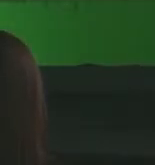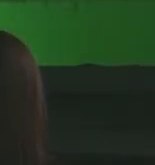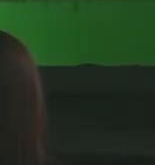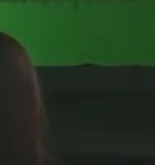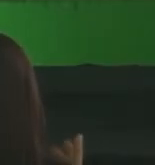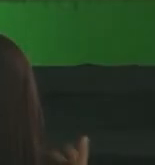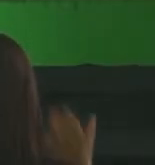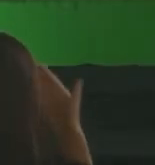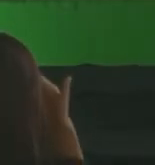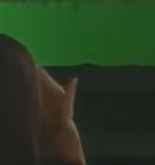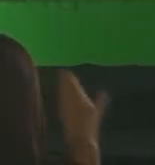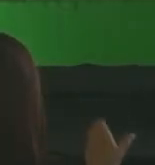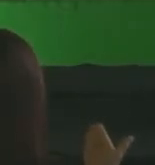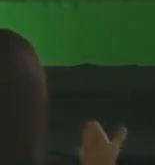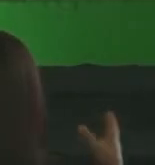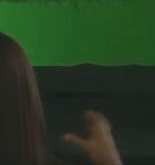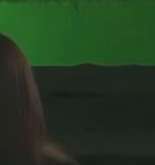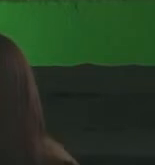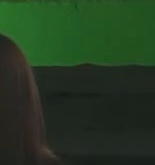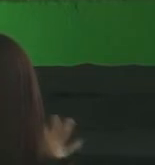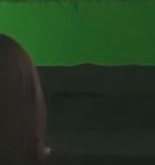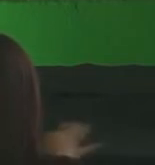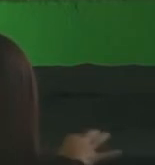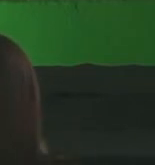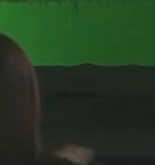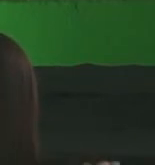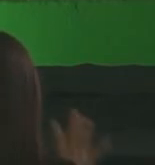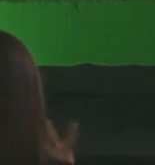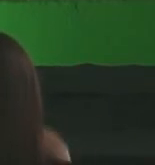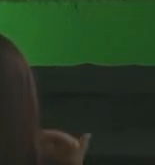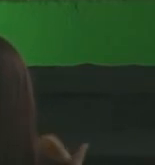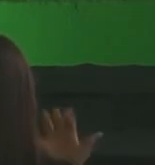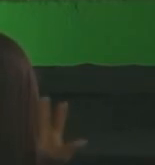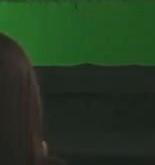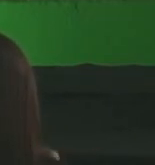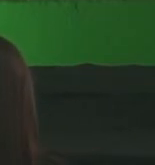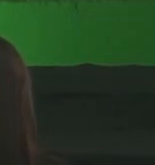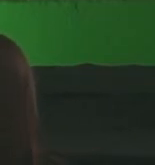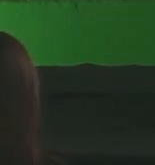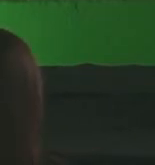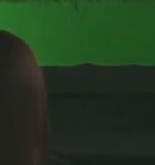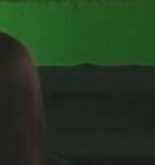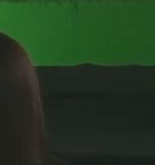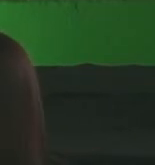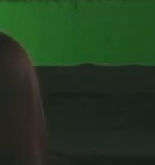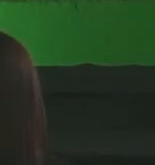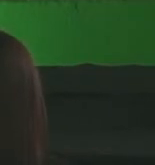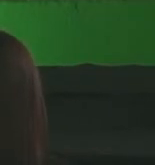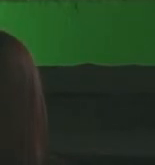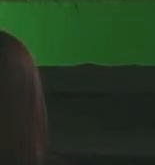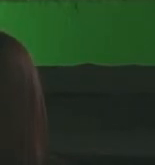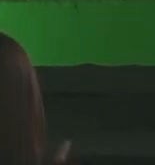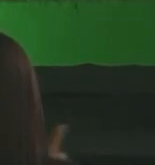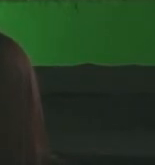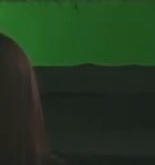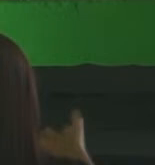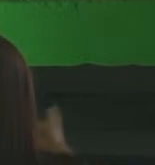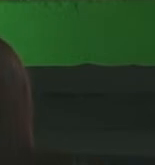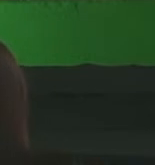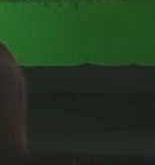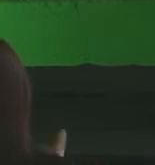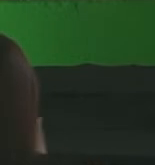Queria agradecer a equipe organizadora pela oportunidade de estarmos aqui conversando mais um pouquinho. Pelas trocas, né,